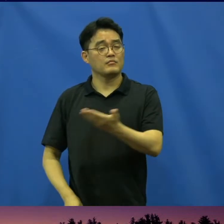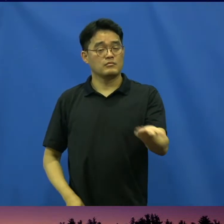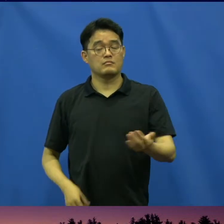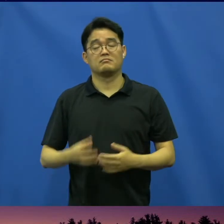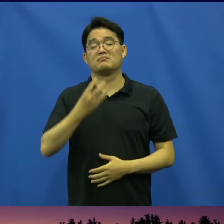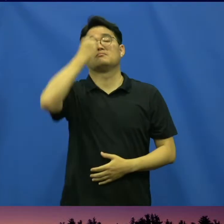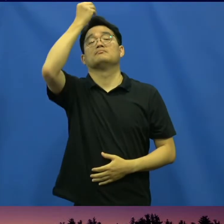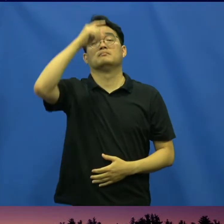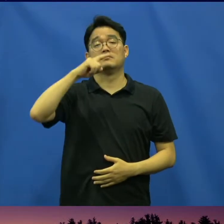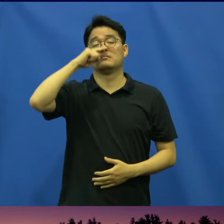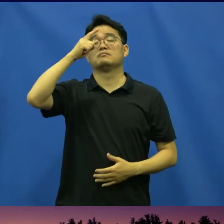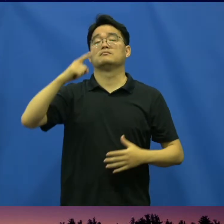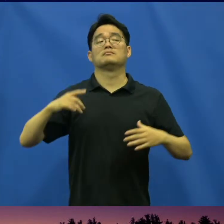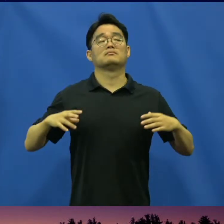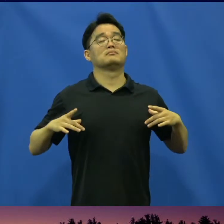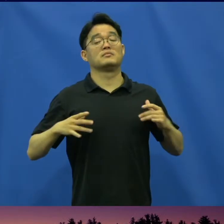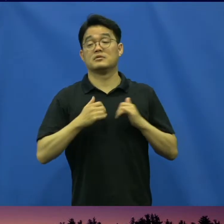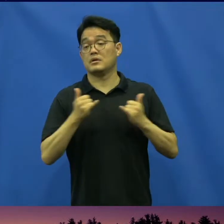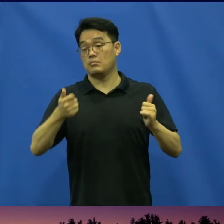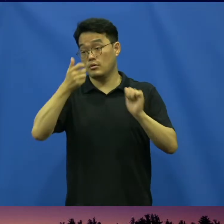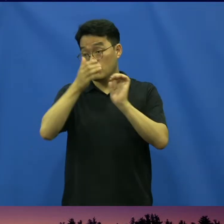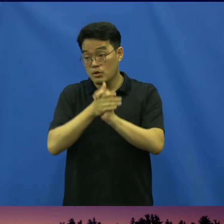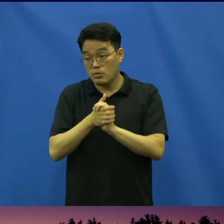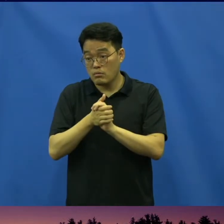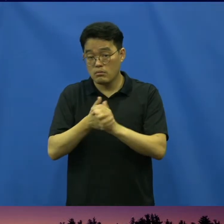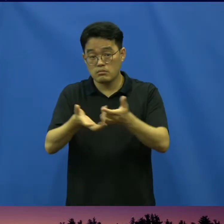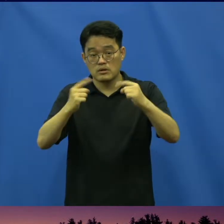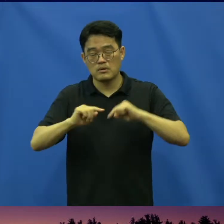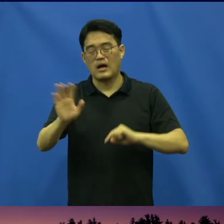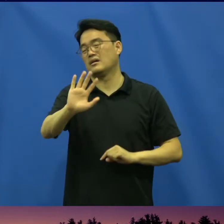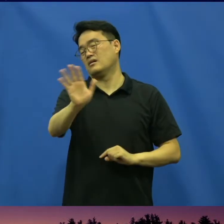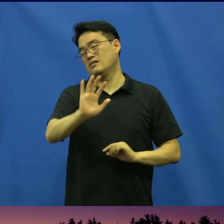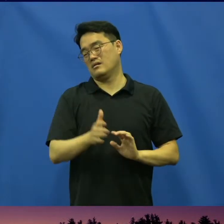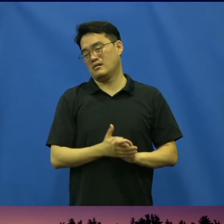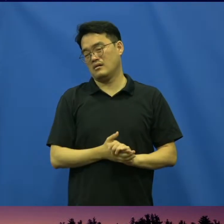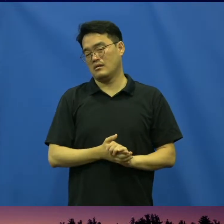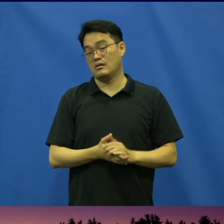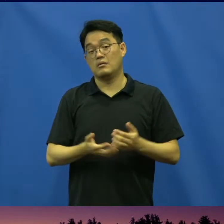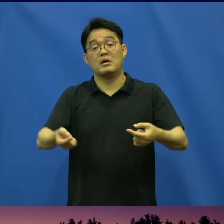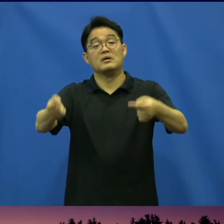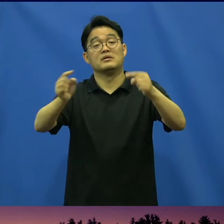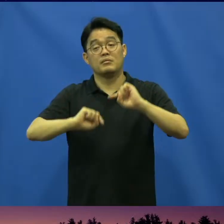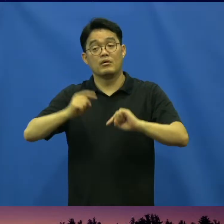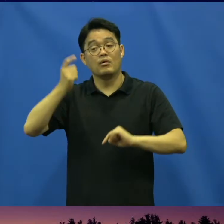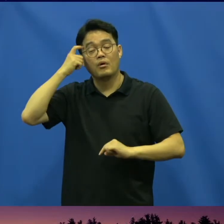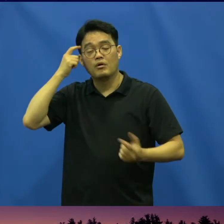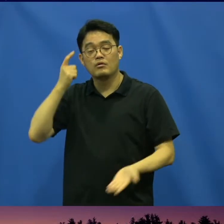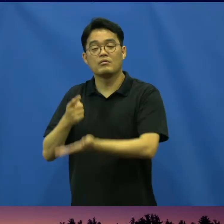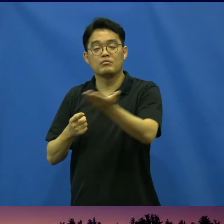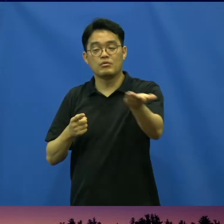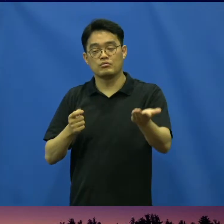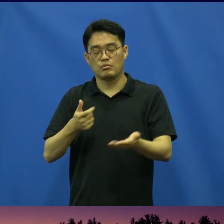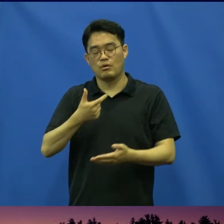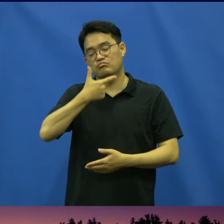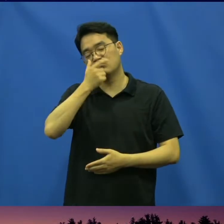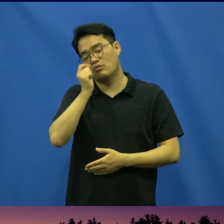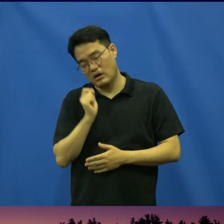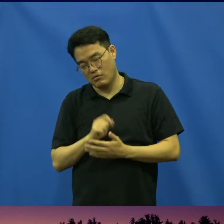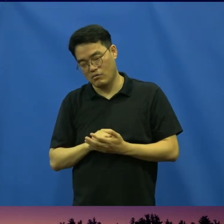옵니다. 안 옵니다. 왜 와요? 약간 모자라는 사람들이 다 근처를 가더라고요. 여러분